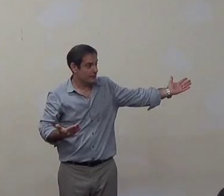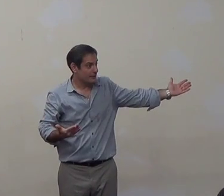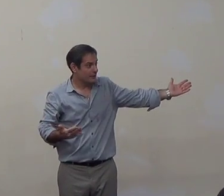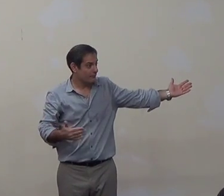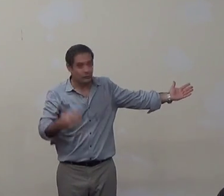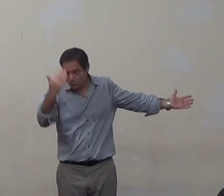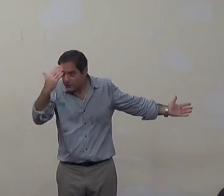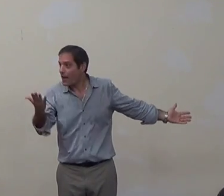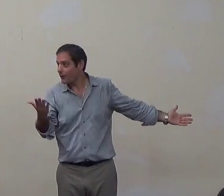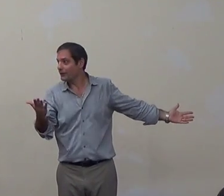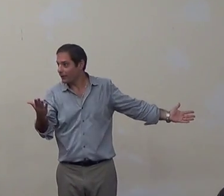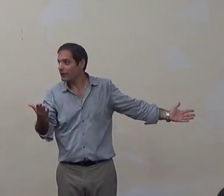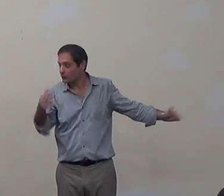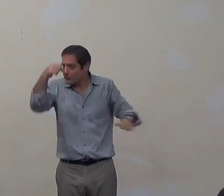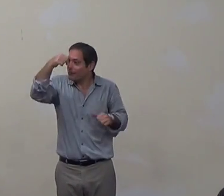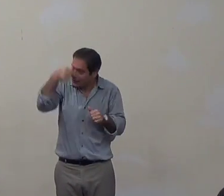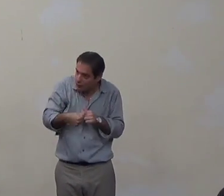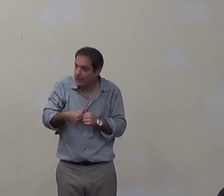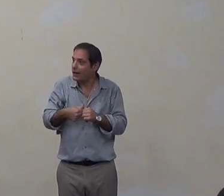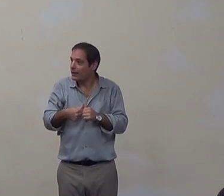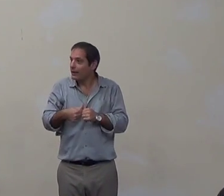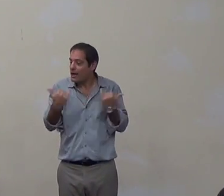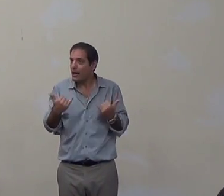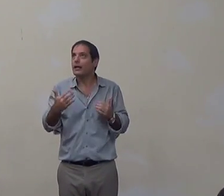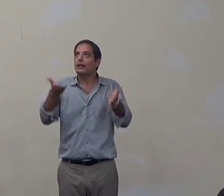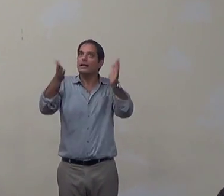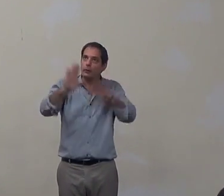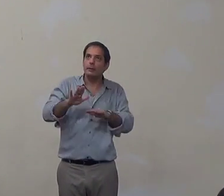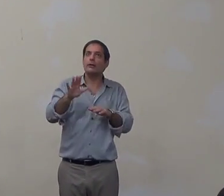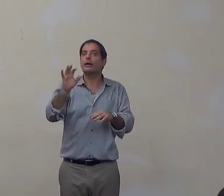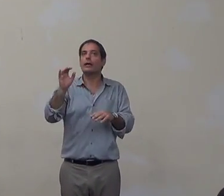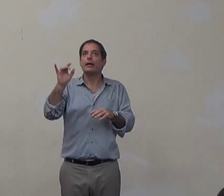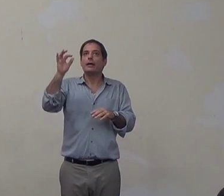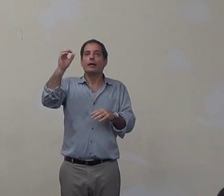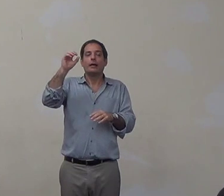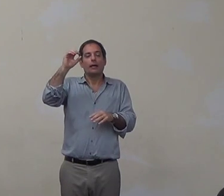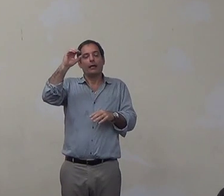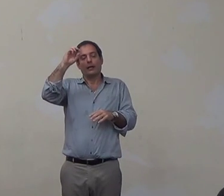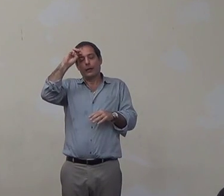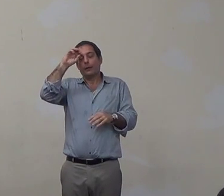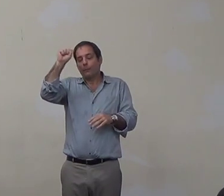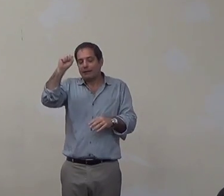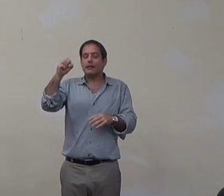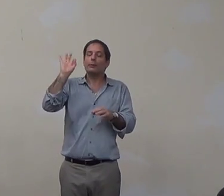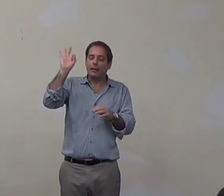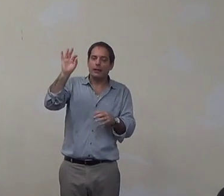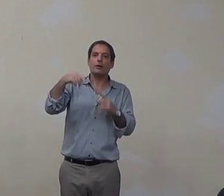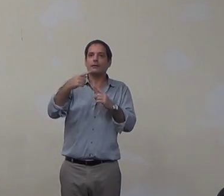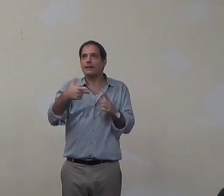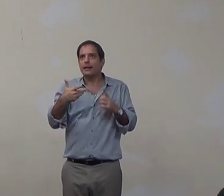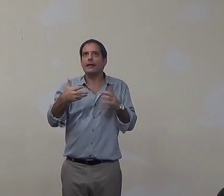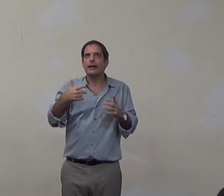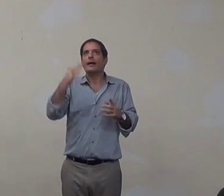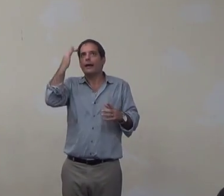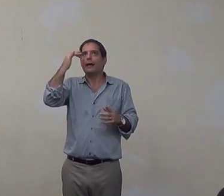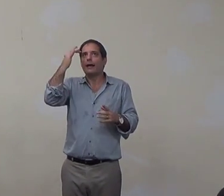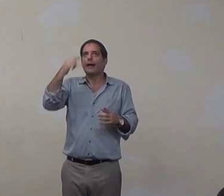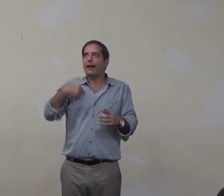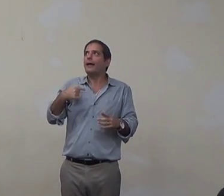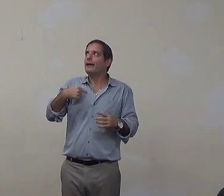¿Sabes? ¿Tú sabes? ¿Qué tú te vas a recordar? Ah, el domingo que Marcelo predicó acerca